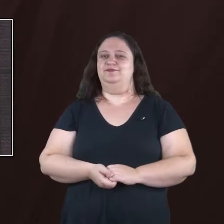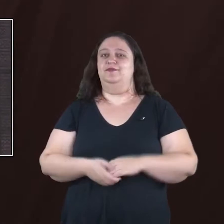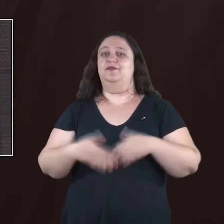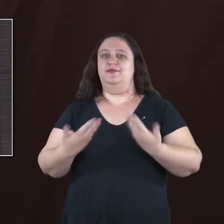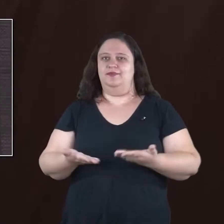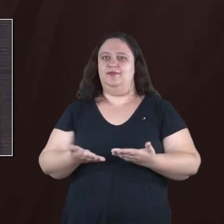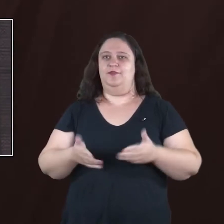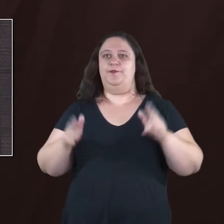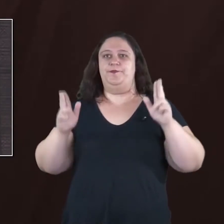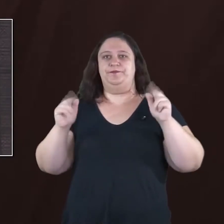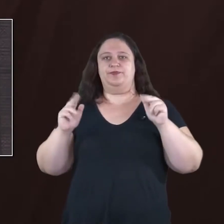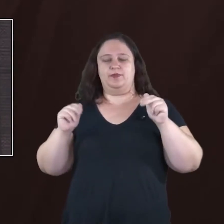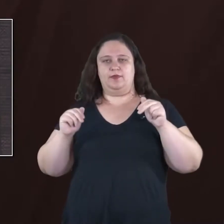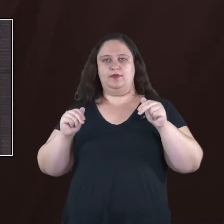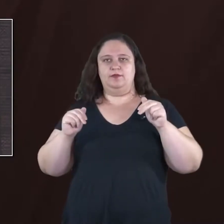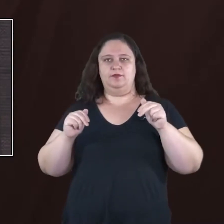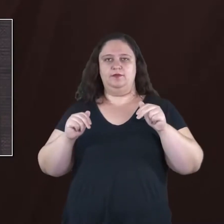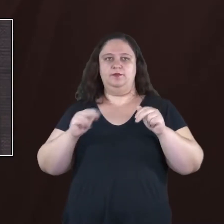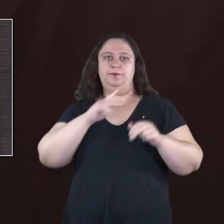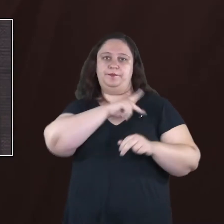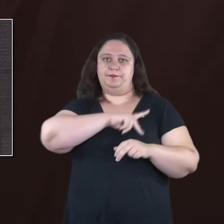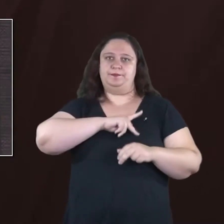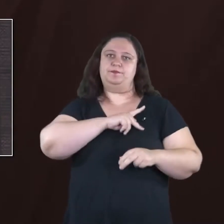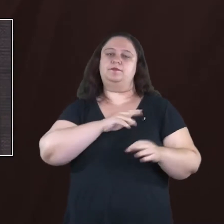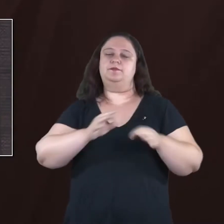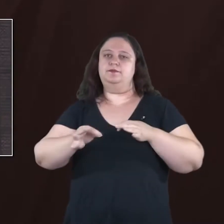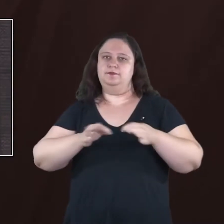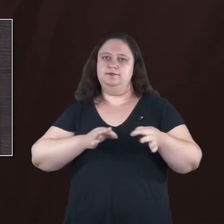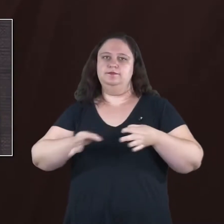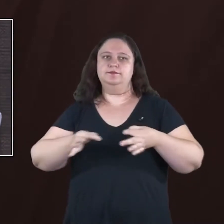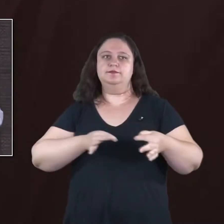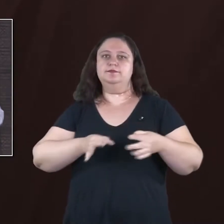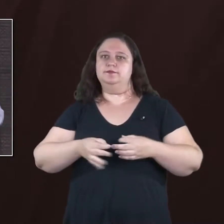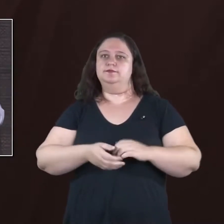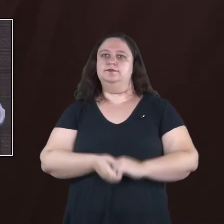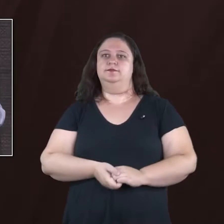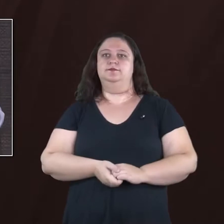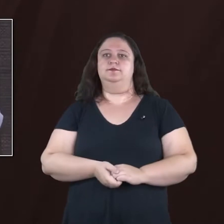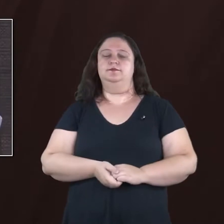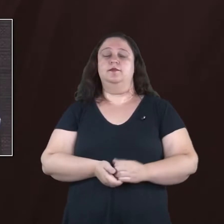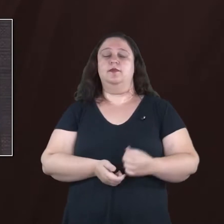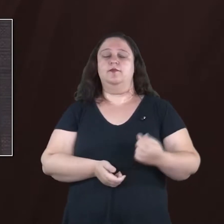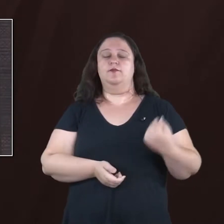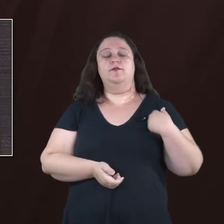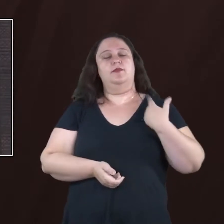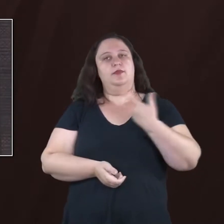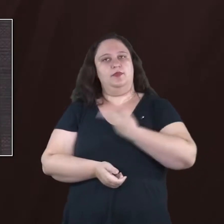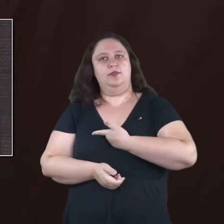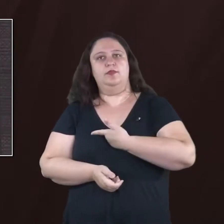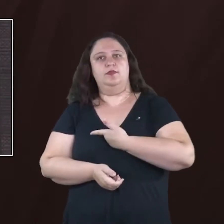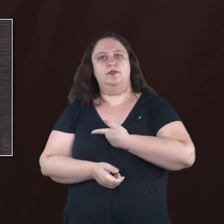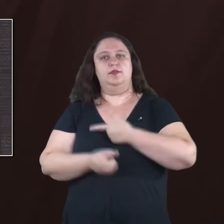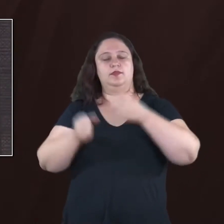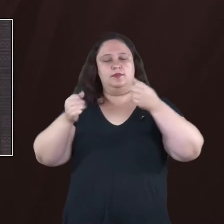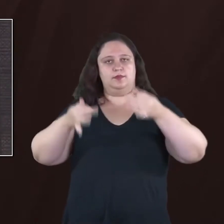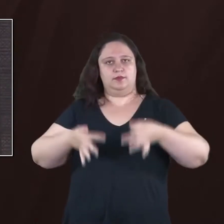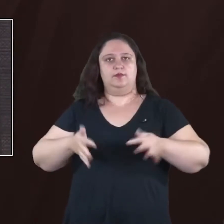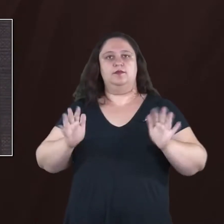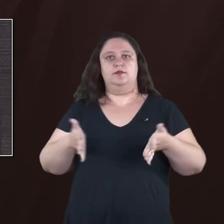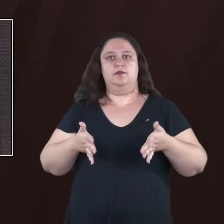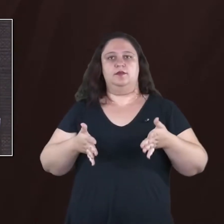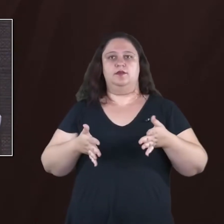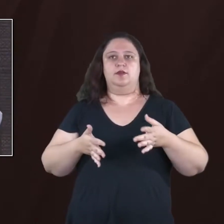à preparação de Paulo, nós havíamos falado que o Espírito hoje foi